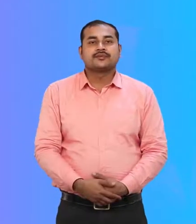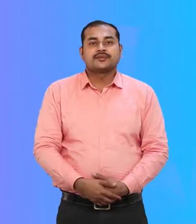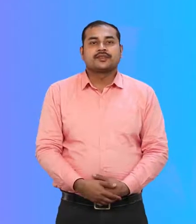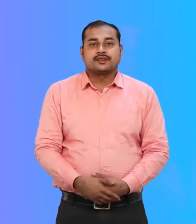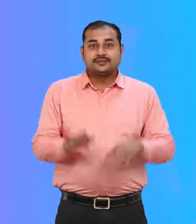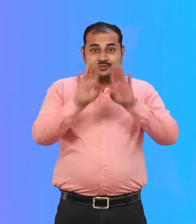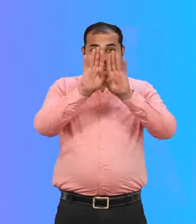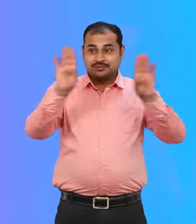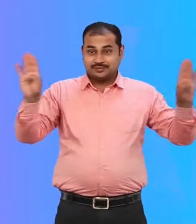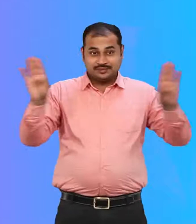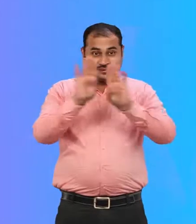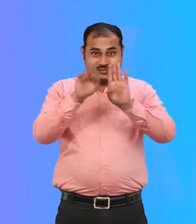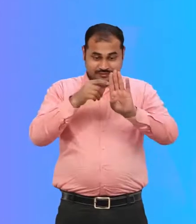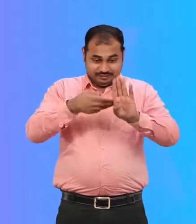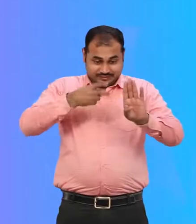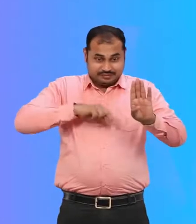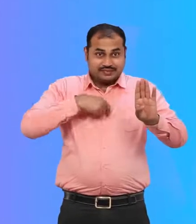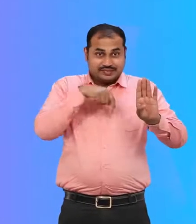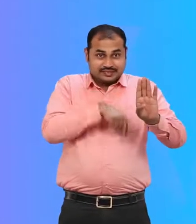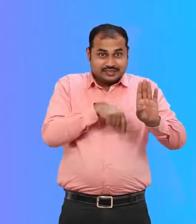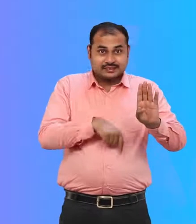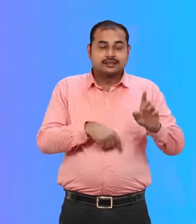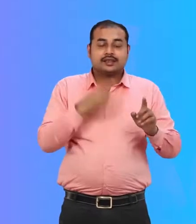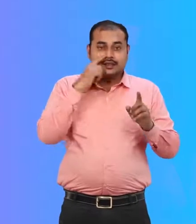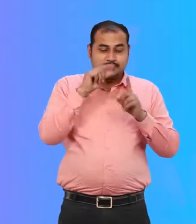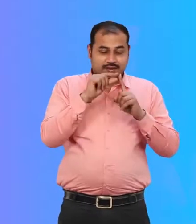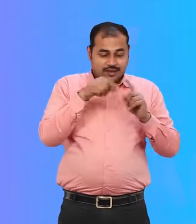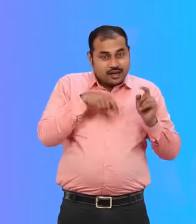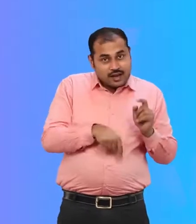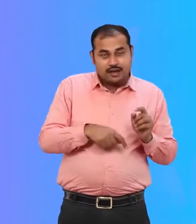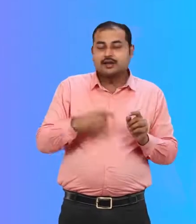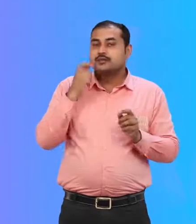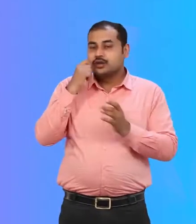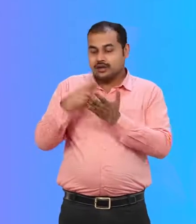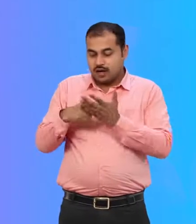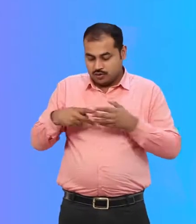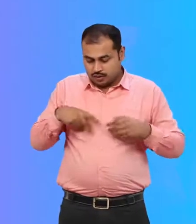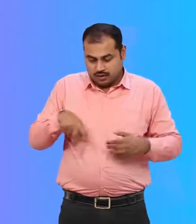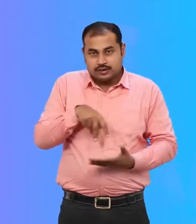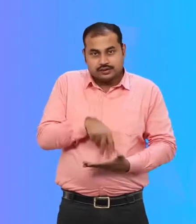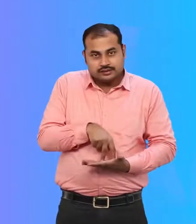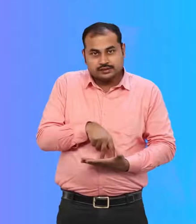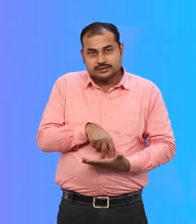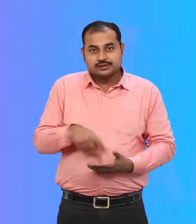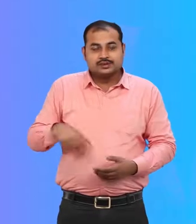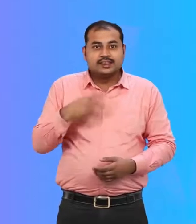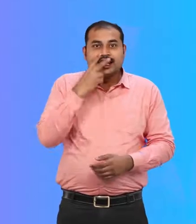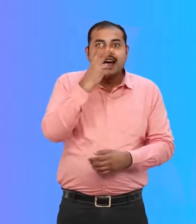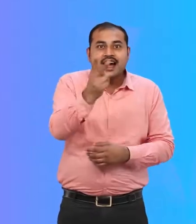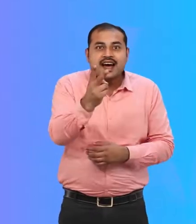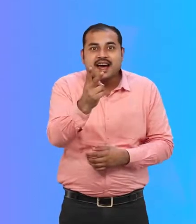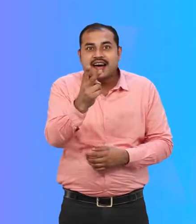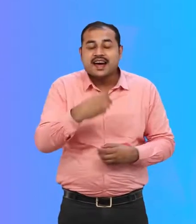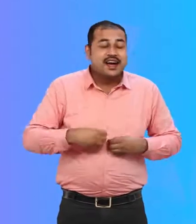है और लिप्स के अंदर से प्रिया और रोहन उसको देखते ही उत्साह से भर जाते हैं